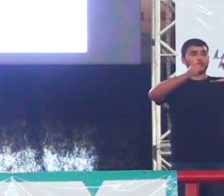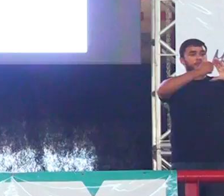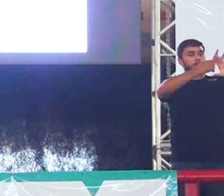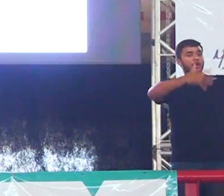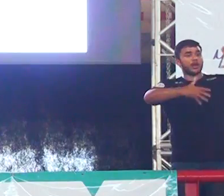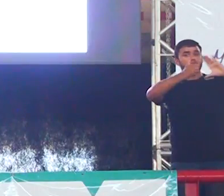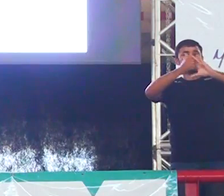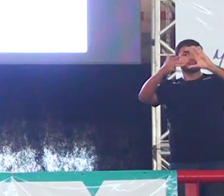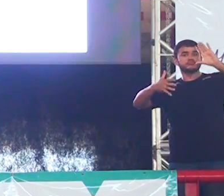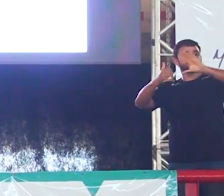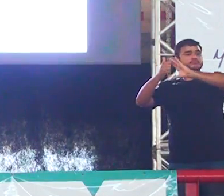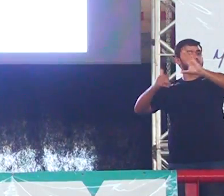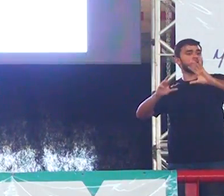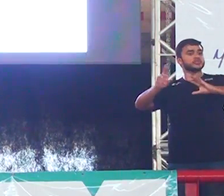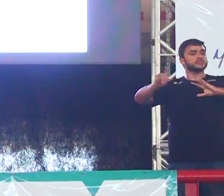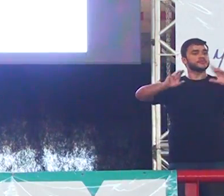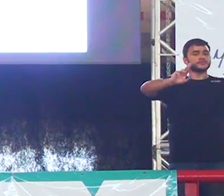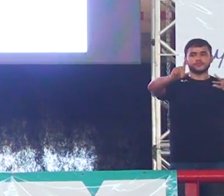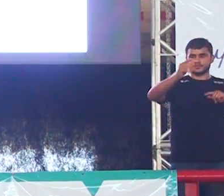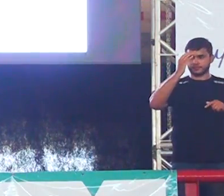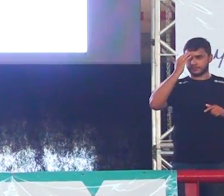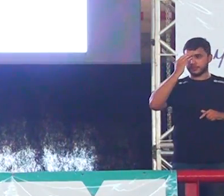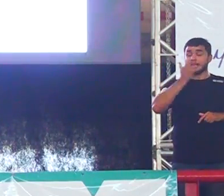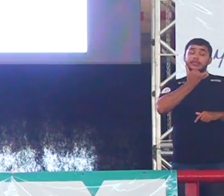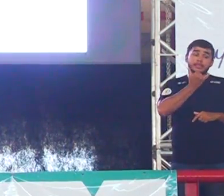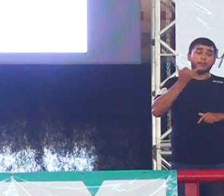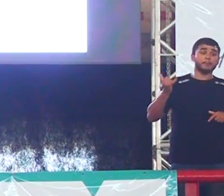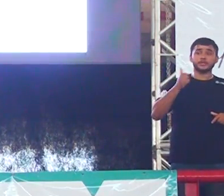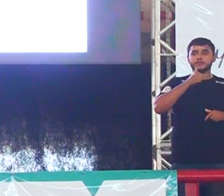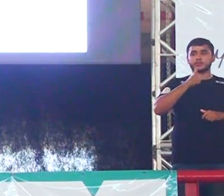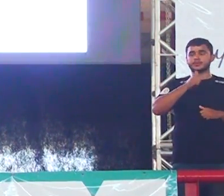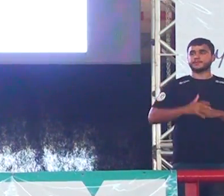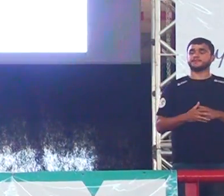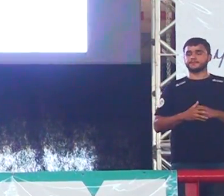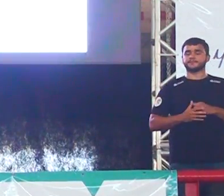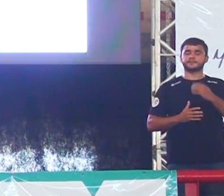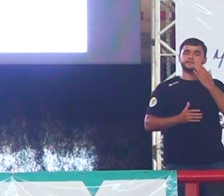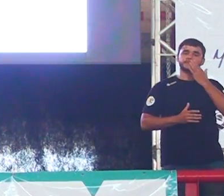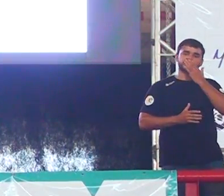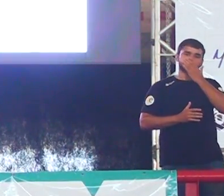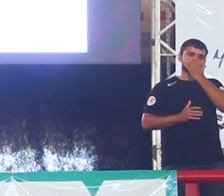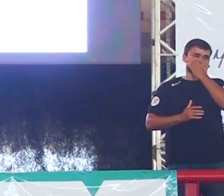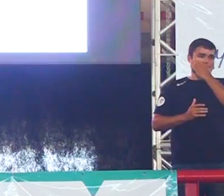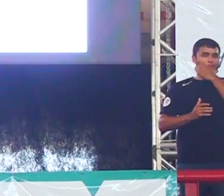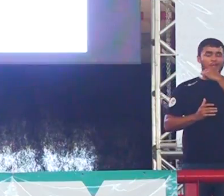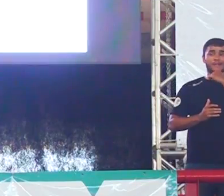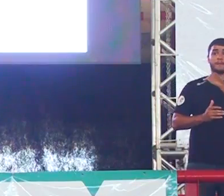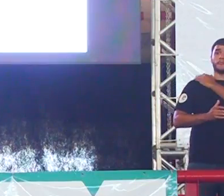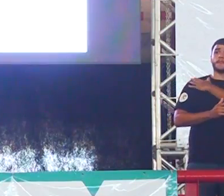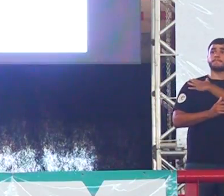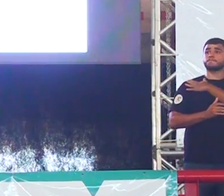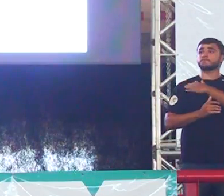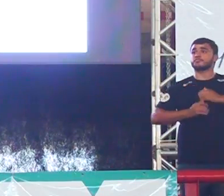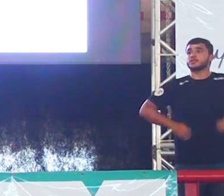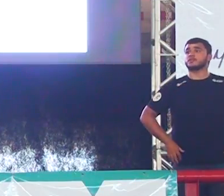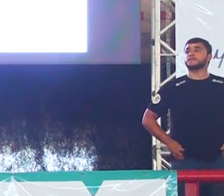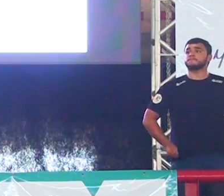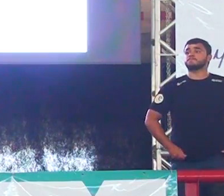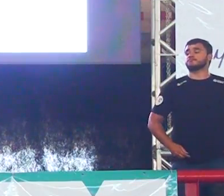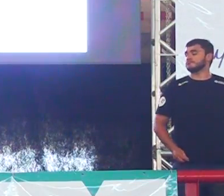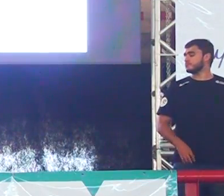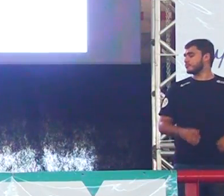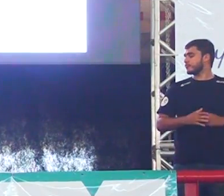só. Então, não existe uma regra quanto a isso. Essa é a verdade. Tudo bem? Vamos lá. Para detalhar mais ainda, eu